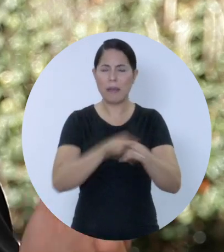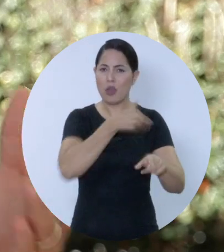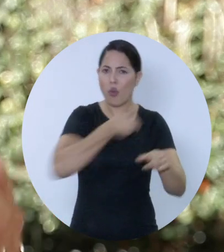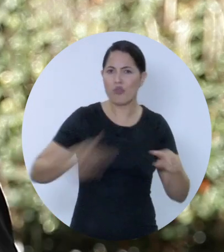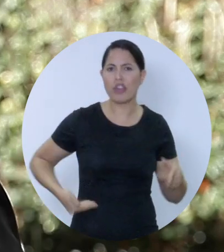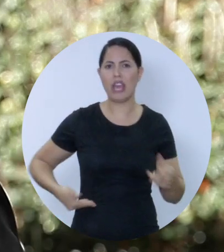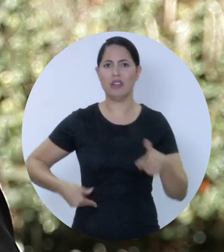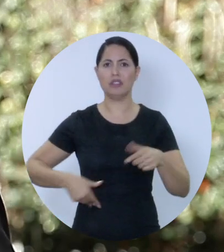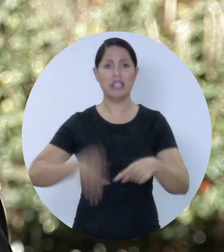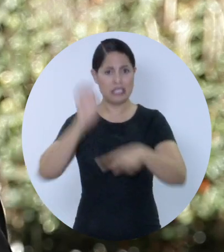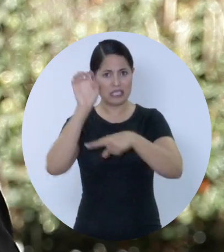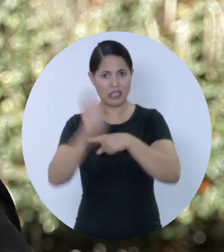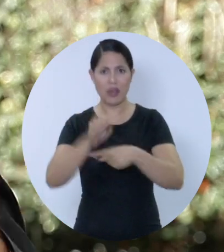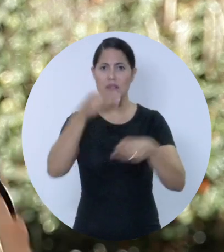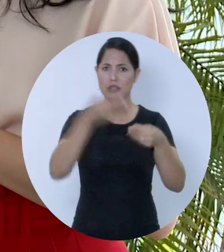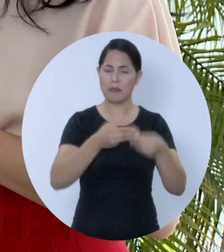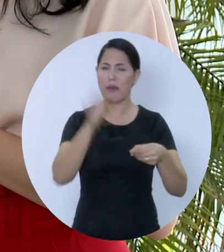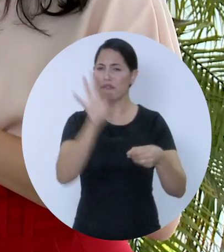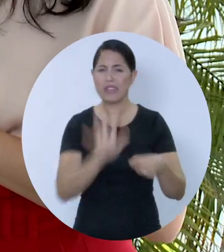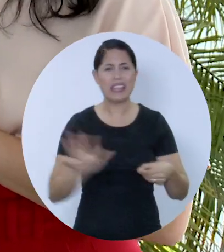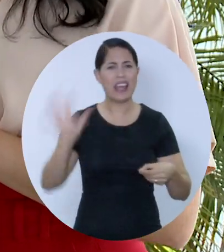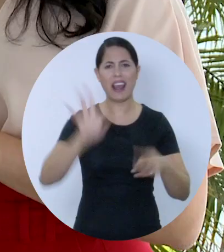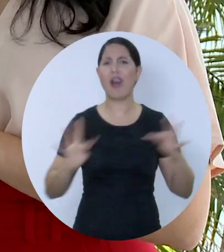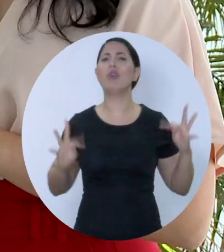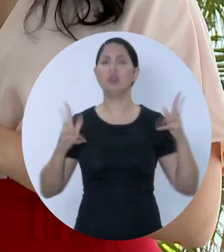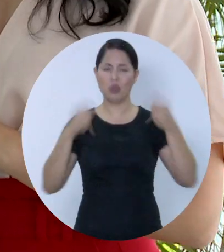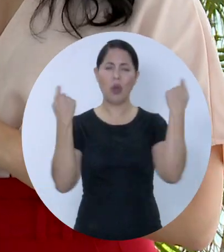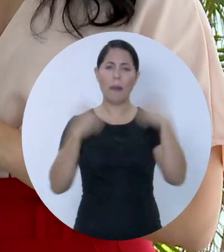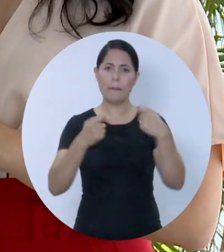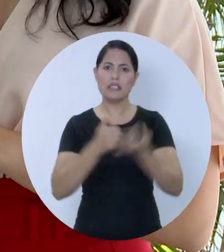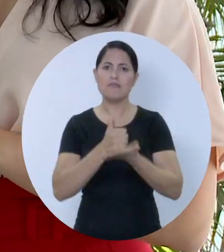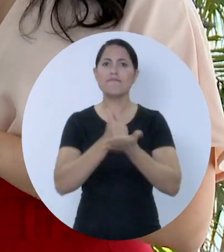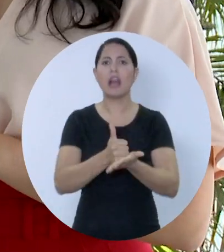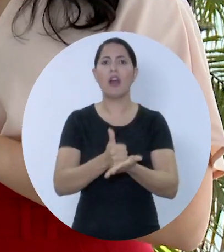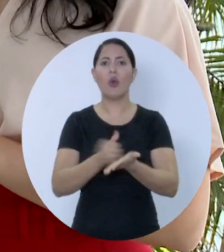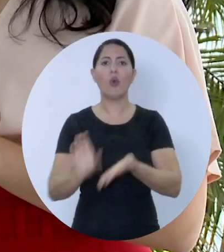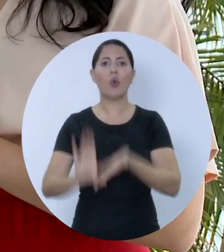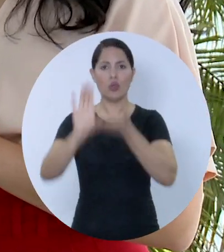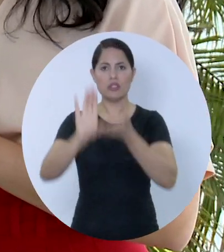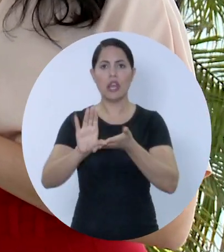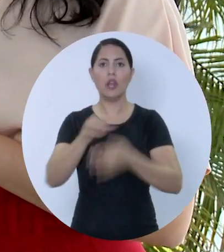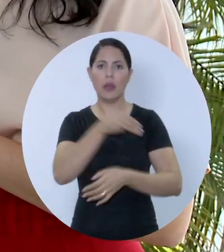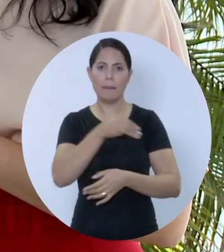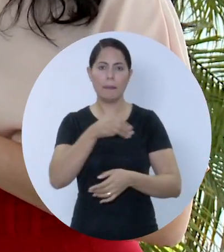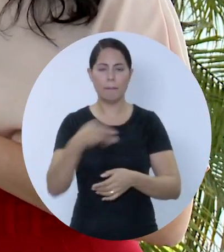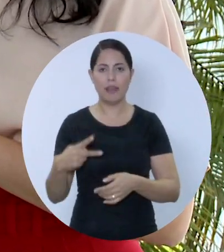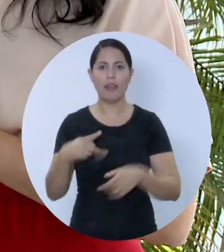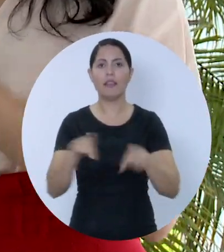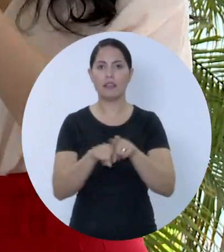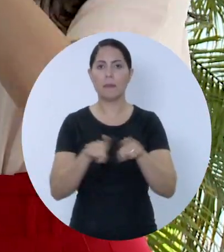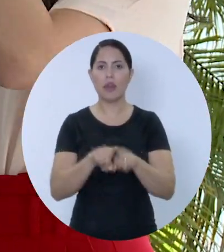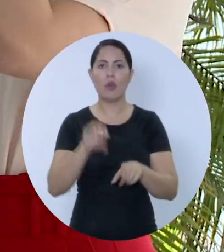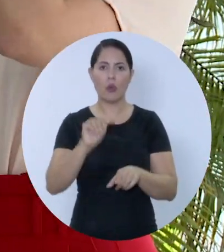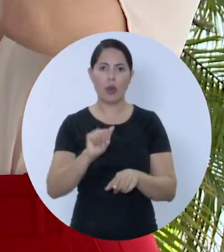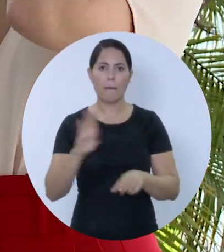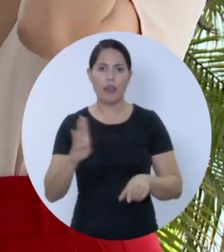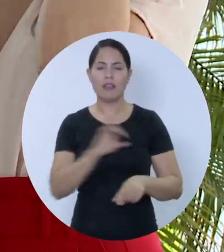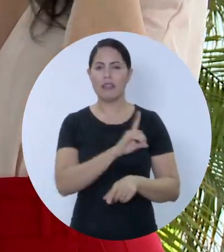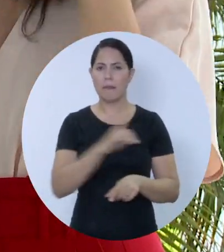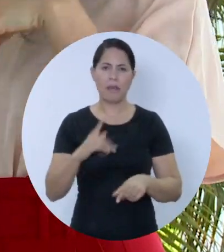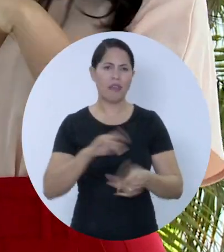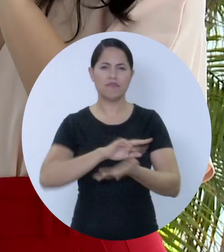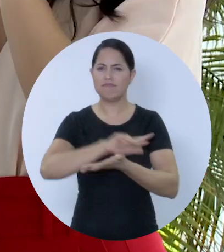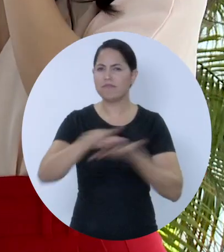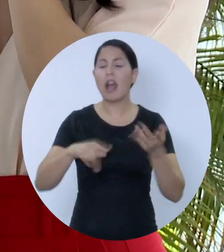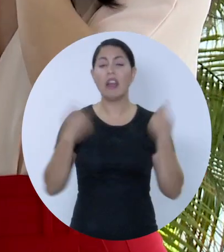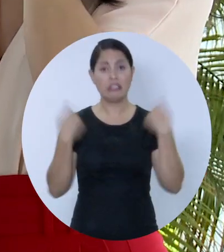um apoio maior dos governos estaduais, municipais e também federal no que diz respeito aos próprios conselhos, ao papel do Ministério Público, da Defensoria,